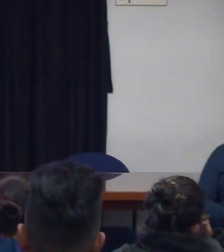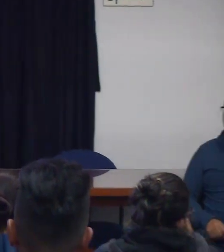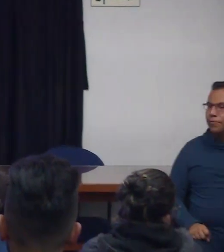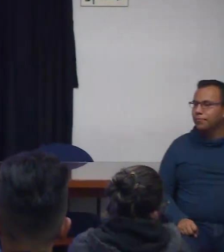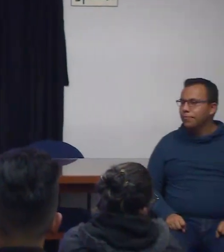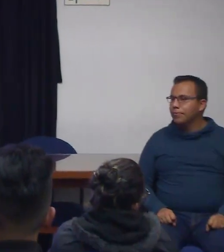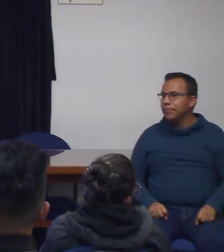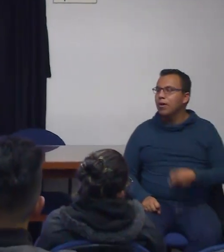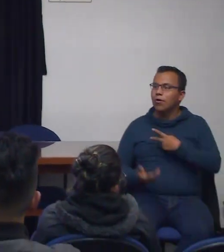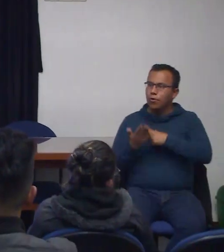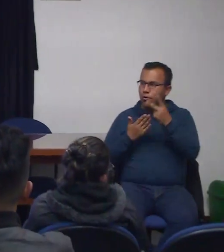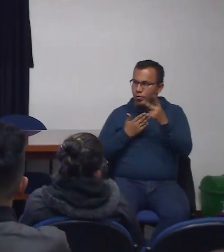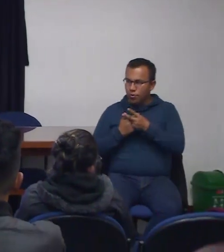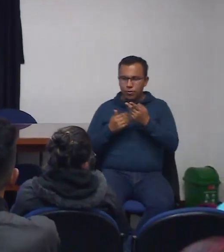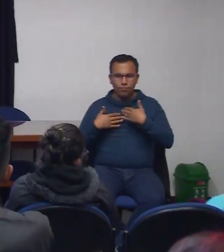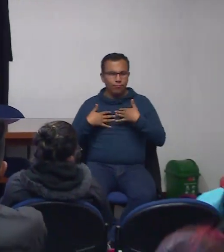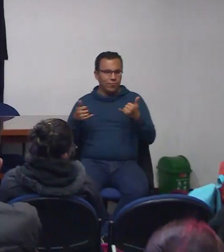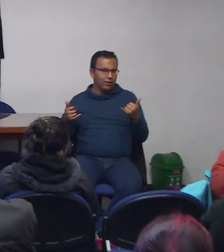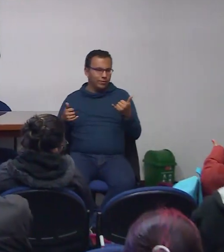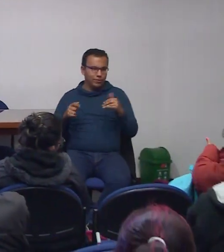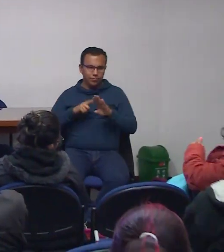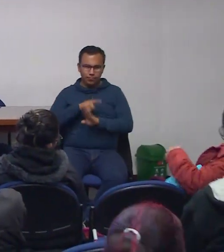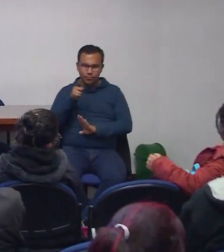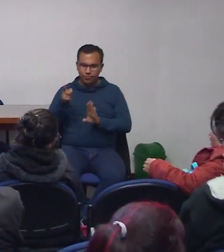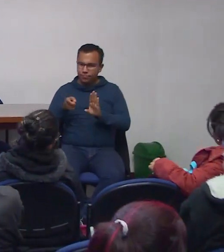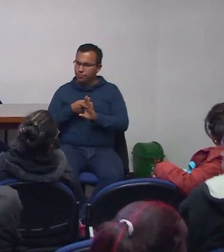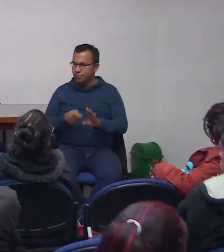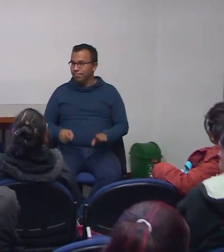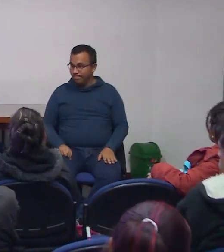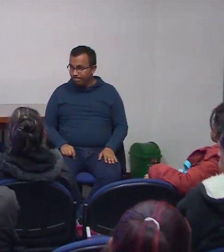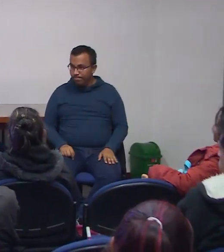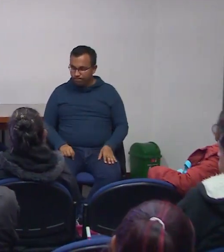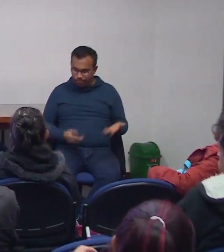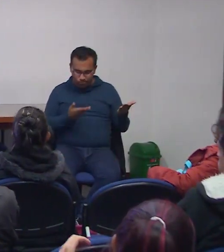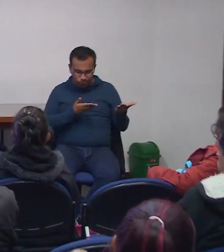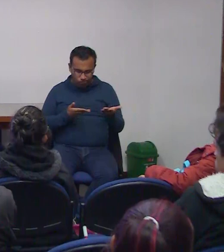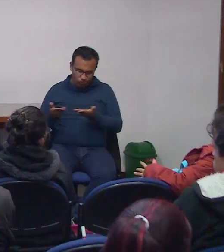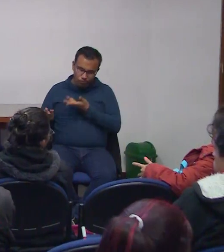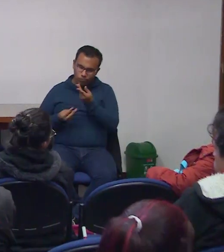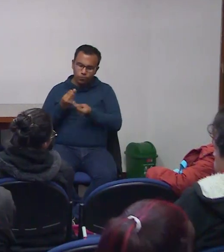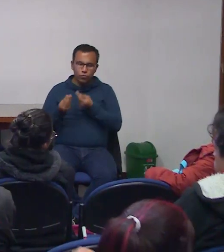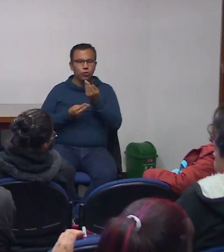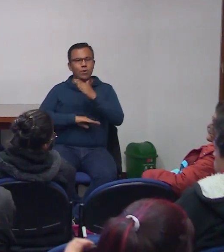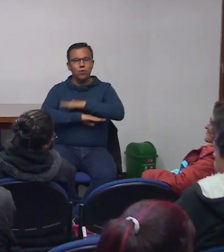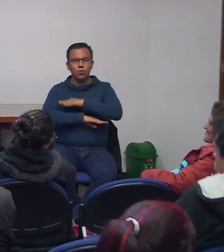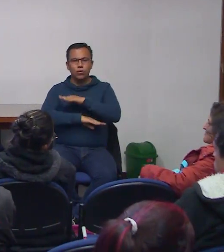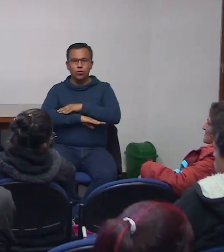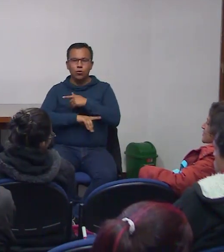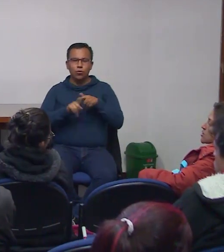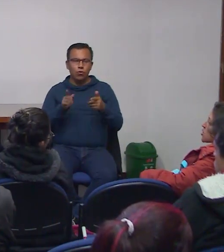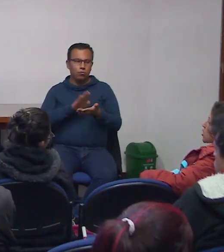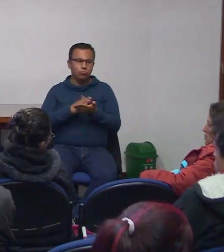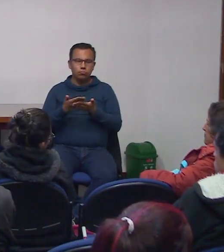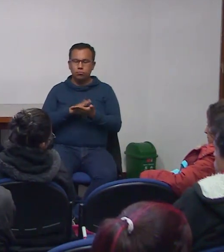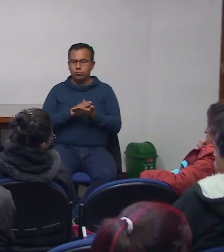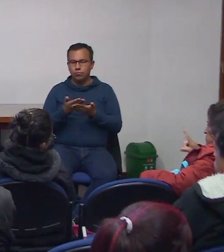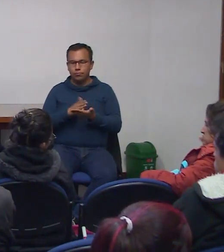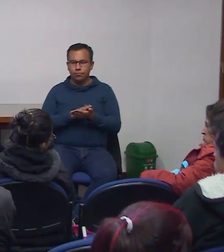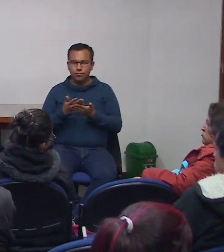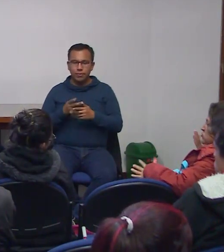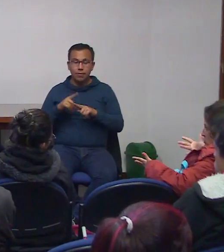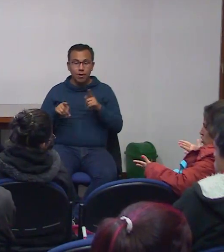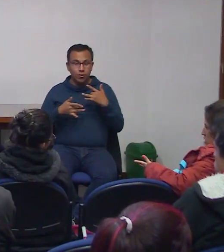crear su propio proyecto más feliz aún entonces el requisito es querer hacerlo pero querer hacerlo juicioso Sí porque yo he tenido muchos